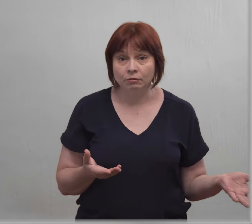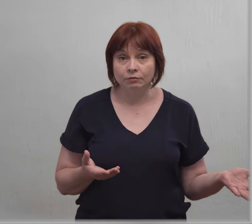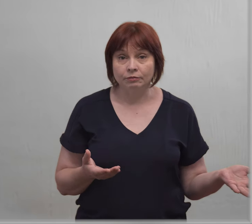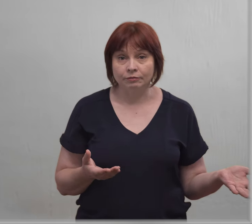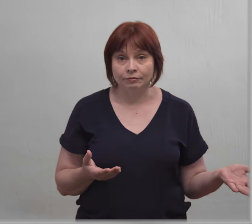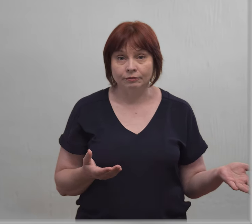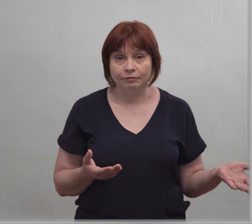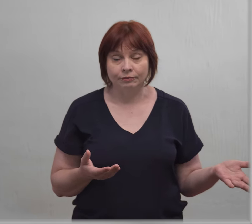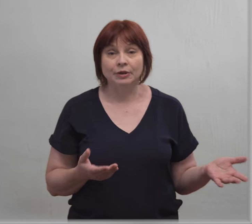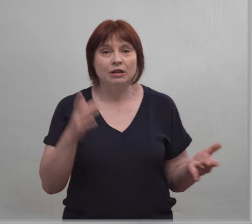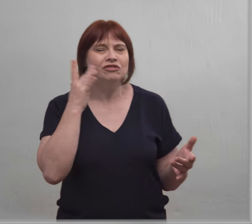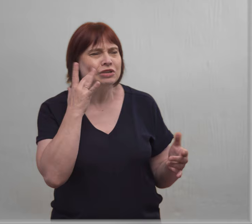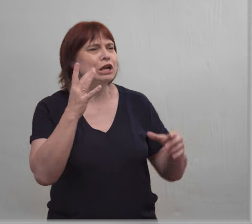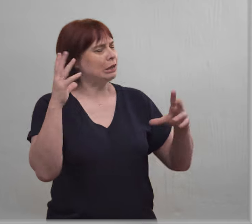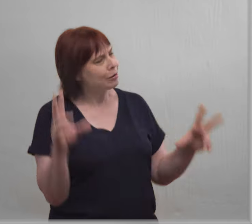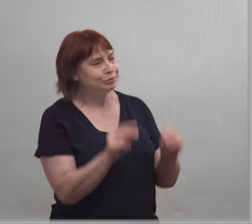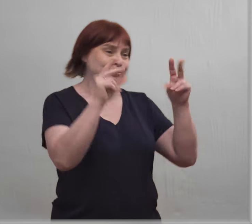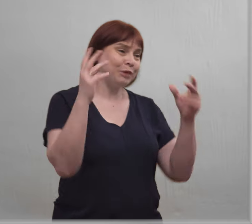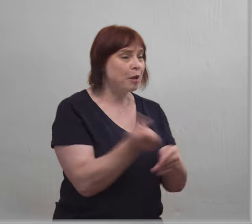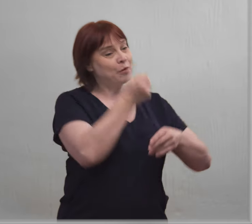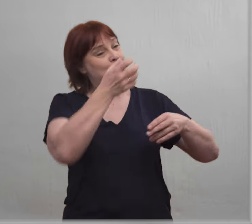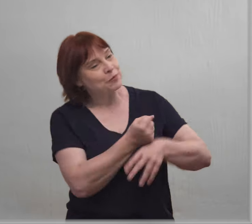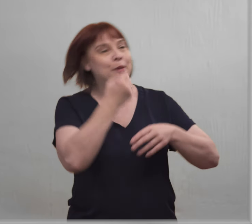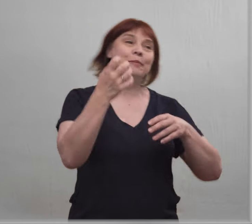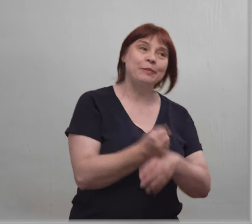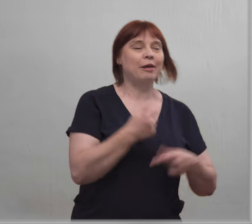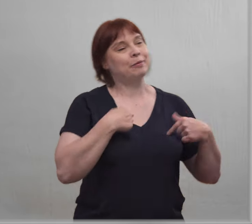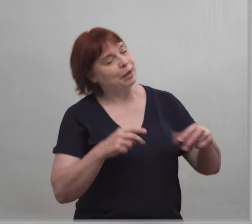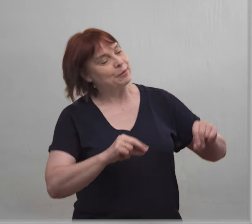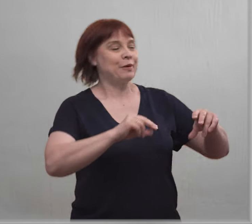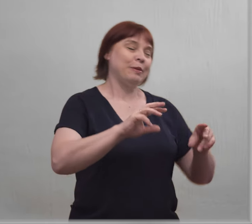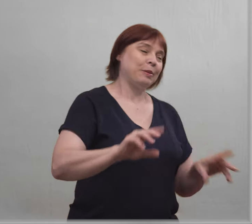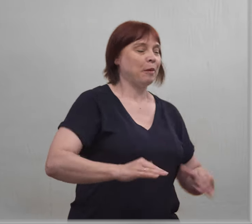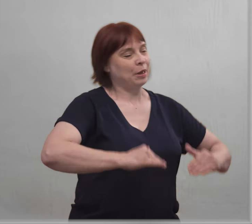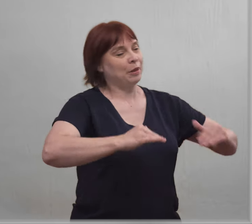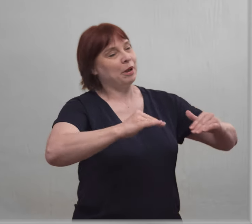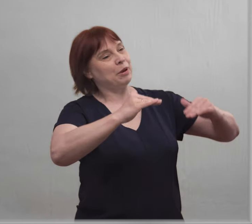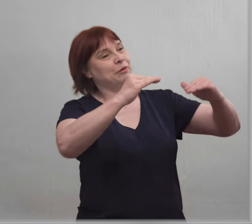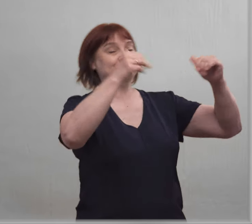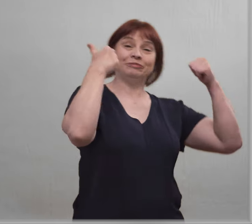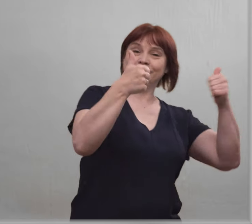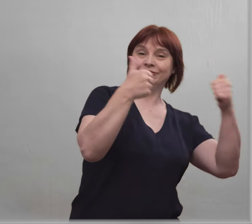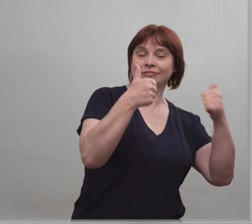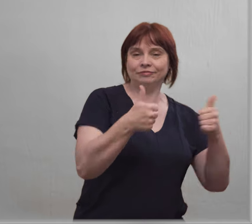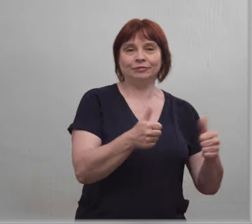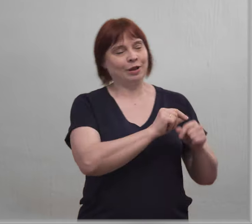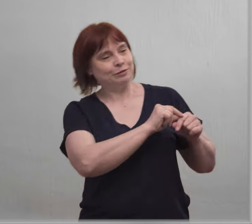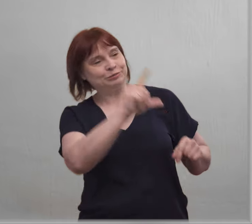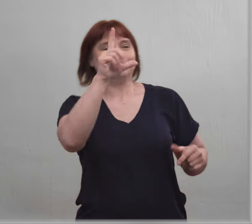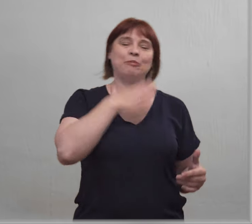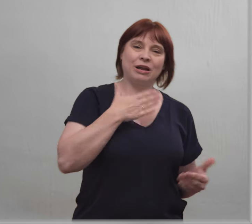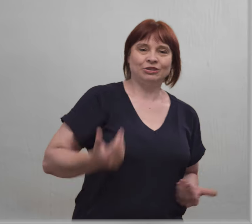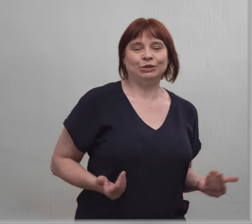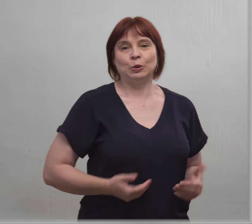говорит, пруха будет такая, тебе всегда прет и прет, и распирает, как будто дрожжи вокруг тебя, и все просто много,